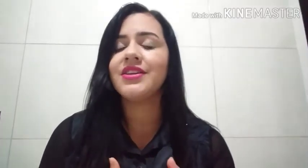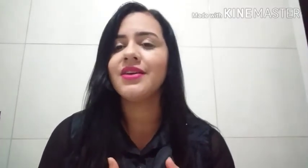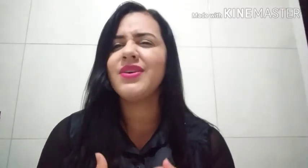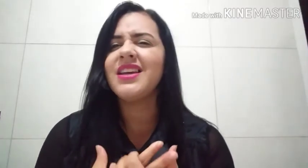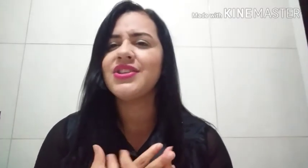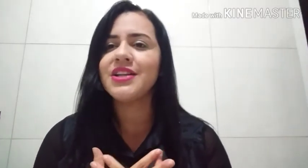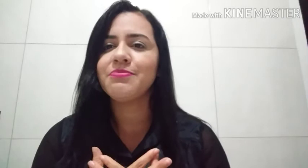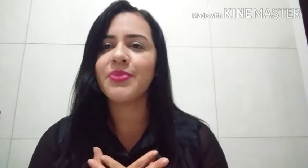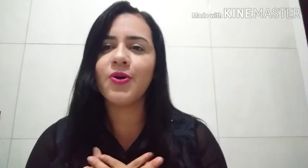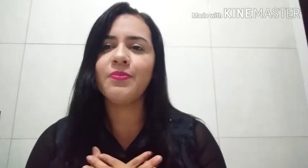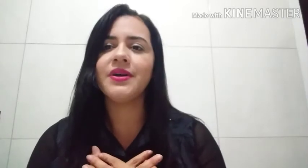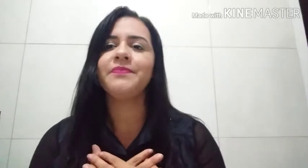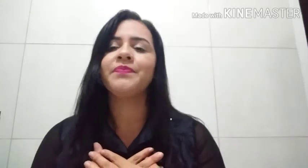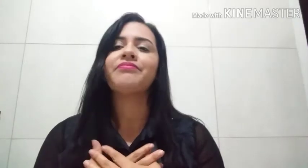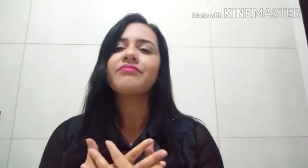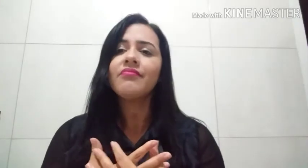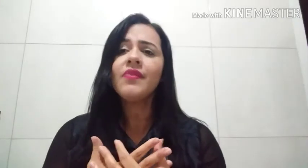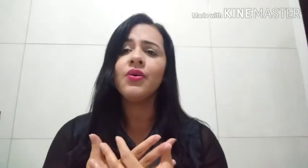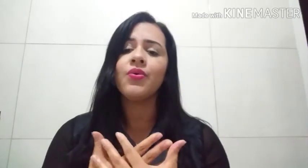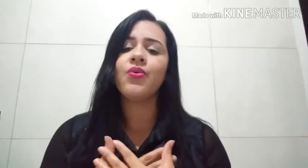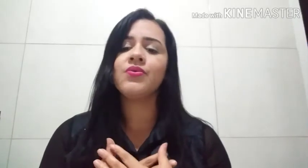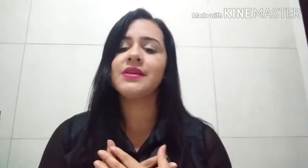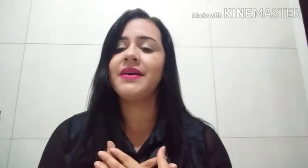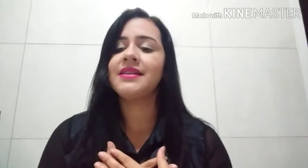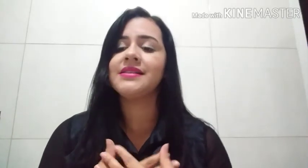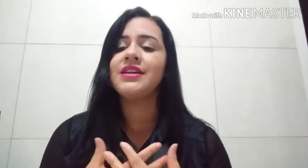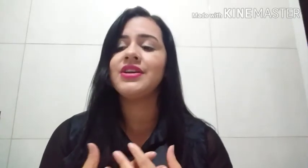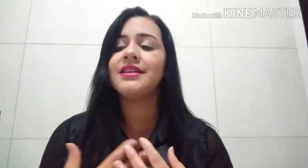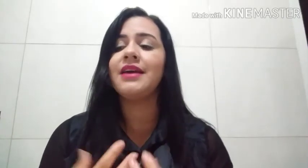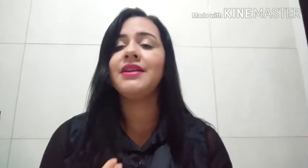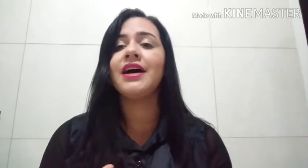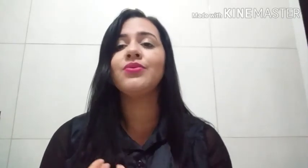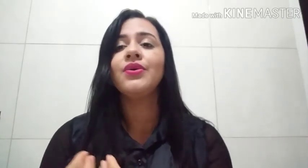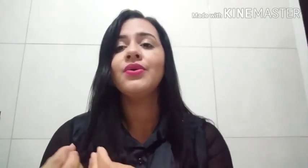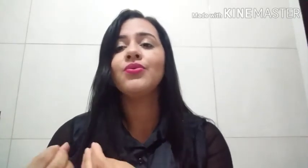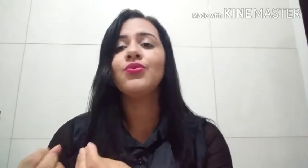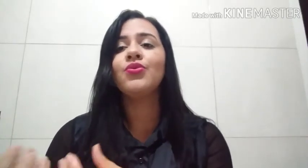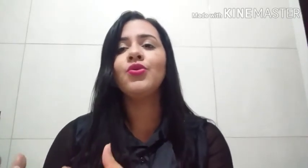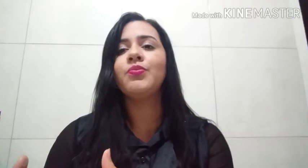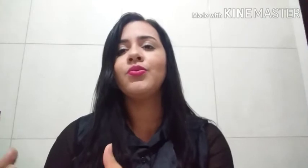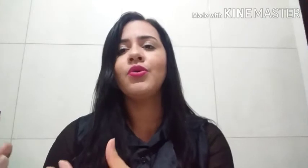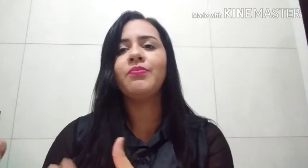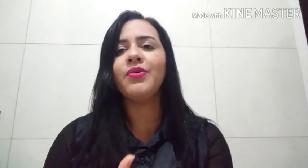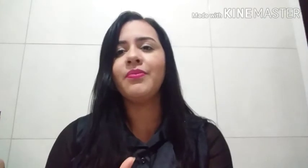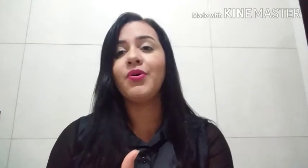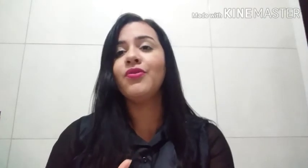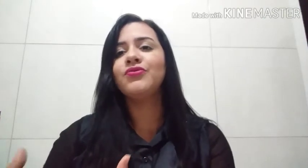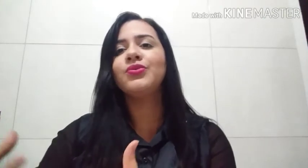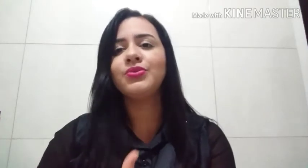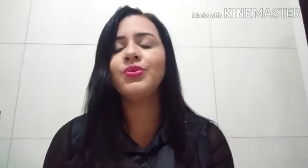Com identidade própria, com ser pertencente a determinado grupo, povo, cultura,